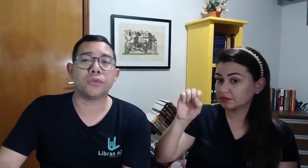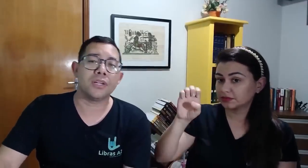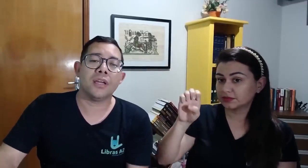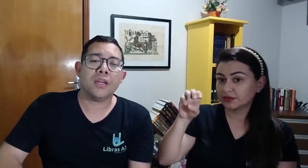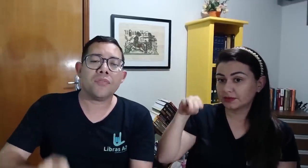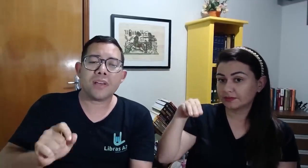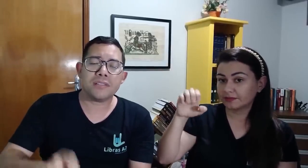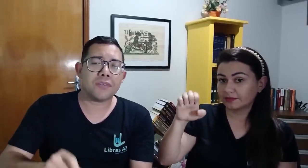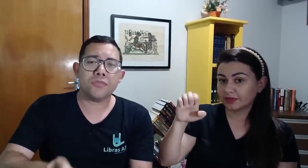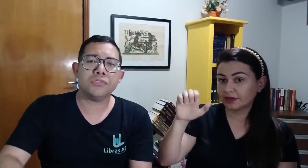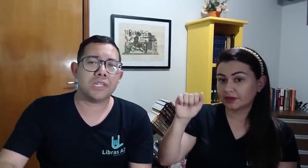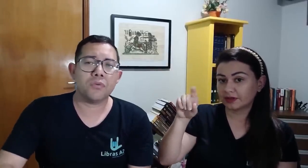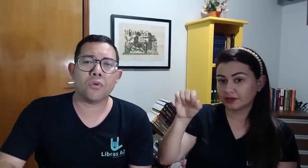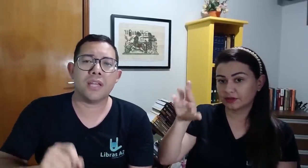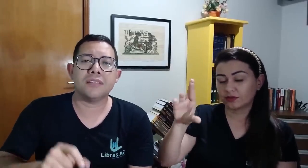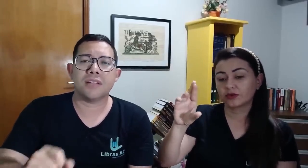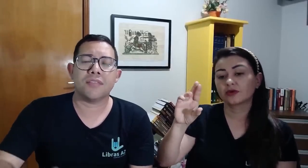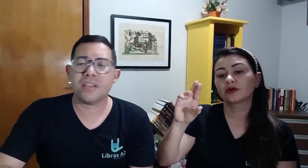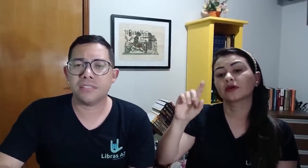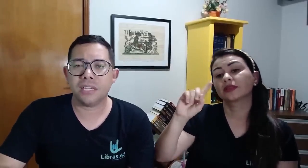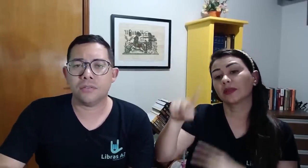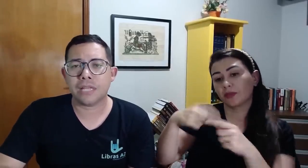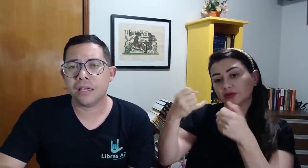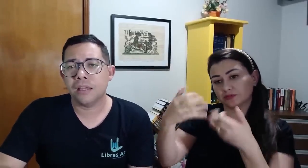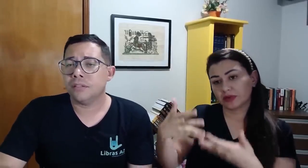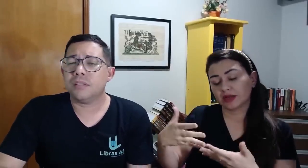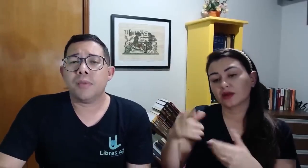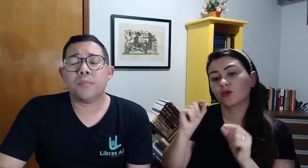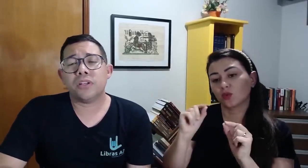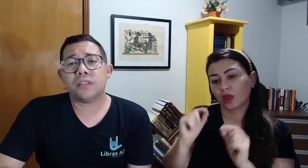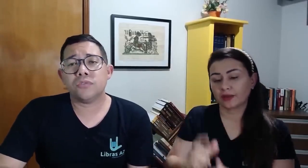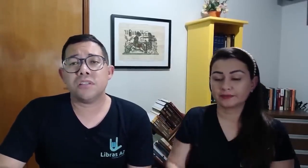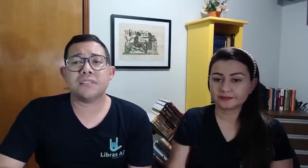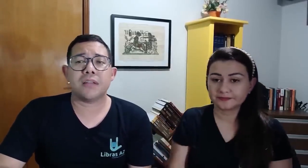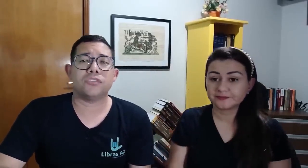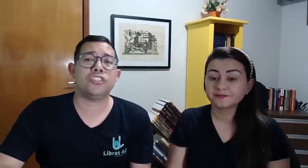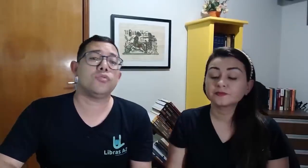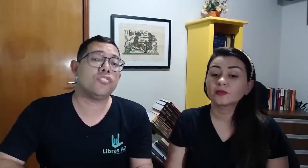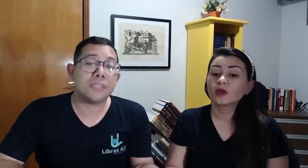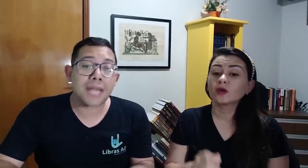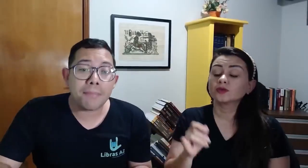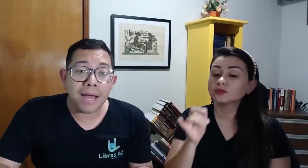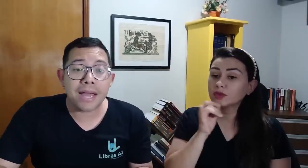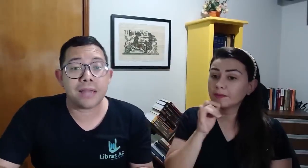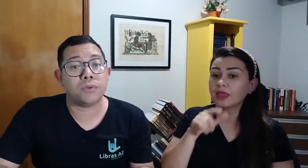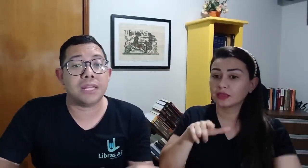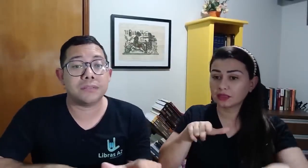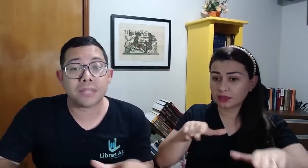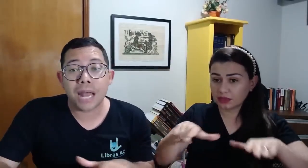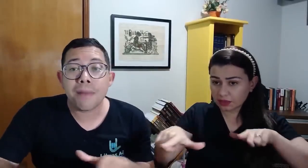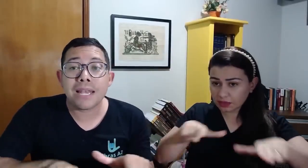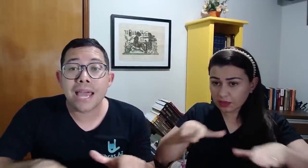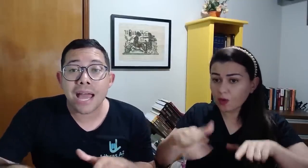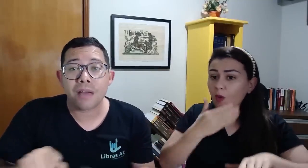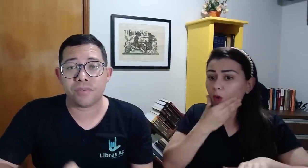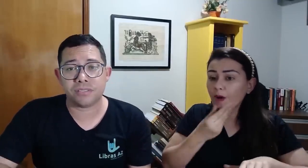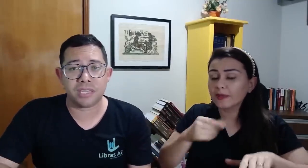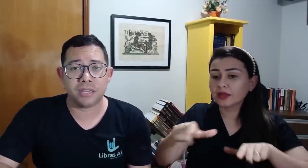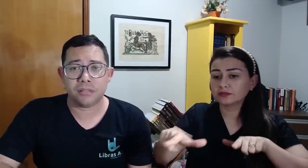semeador e fazer a função ou o que ele estava fazendo, tá? Você também pode até utilizar no sentido de trabalho, que ele trabalhava assim, tá?